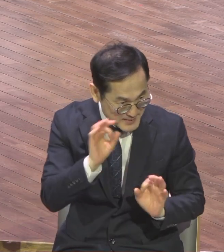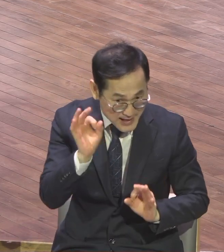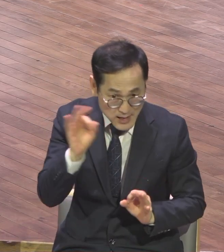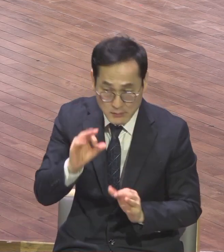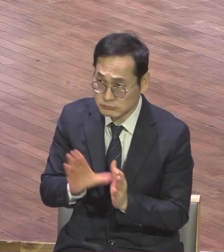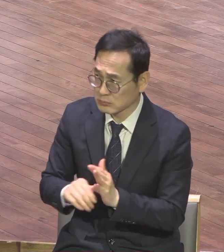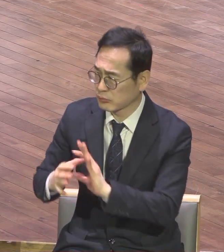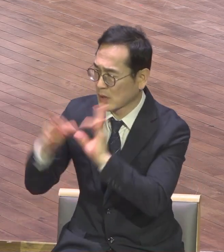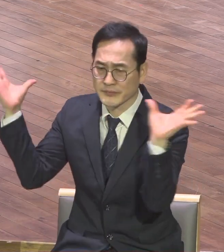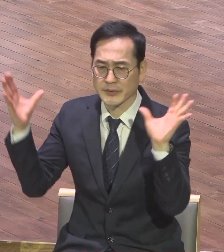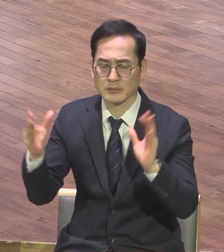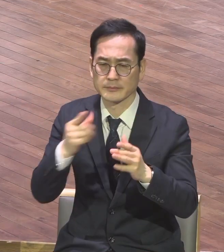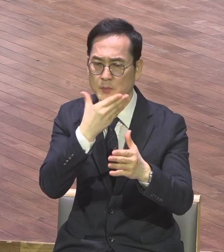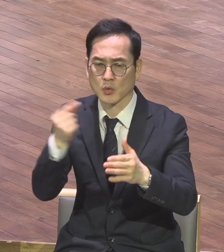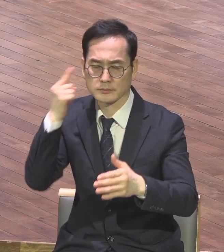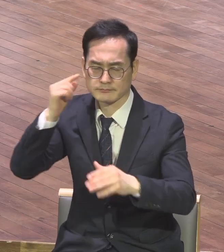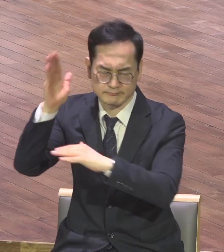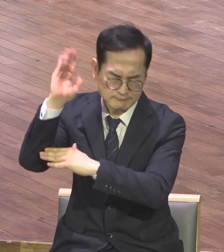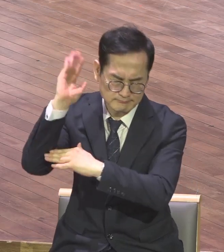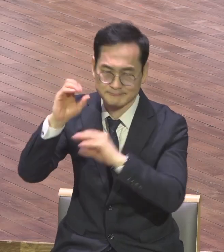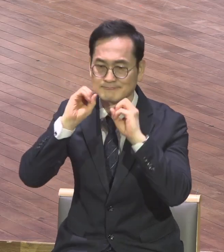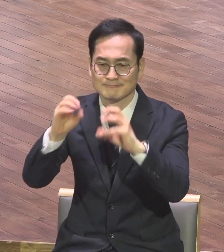나왔어요. 놀랍죠.